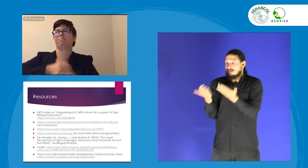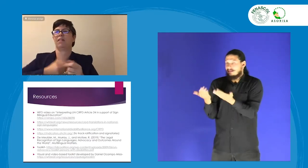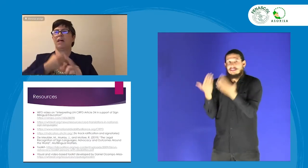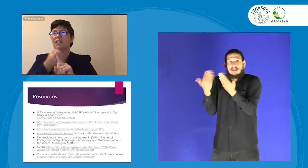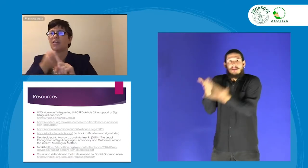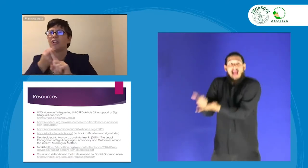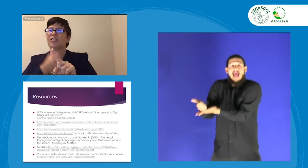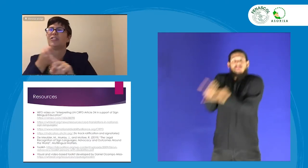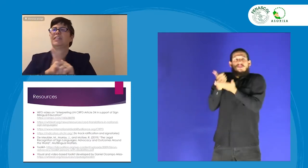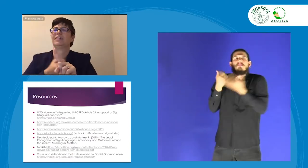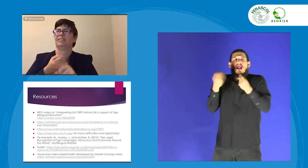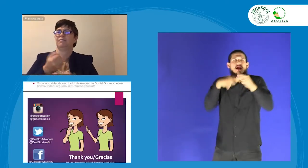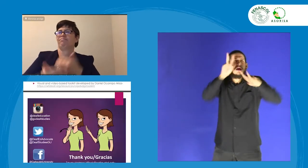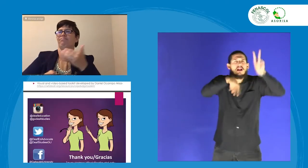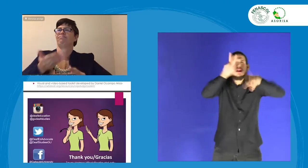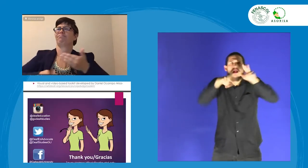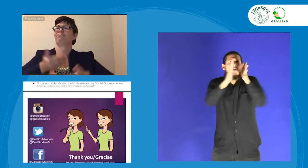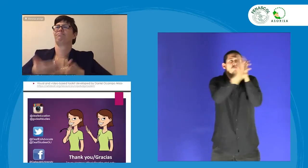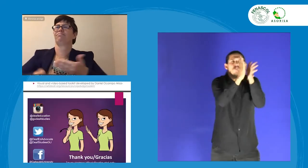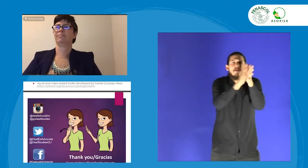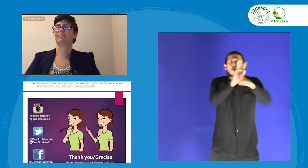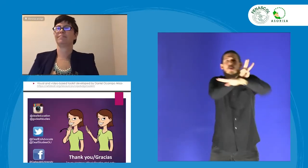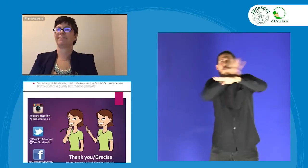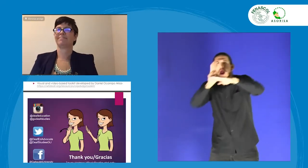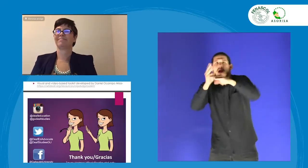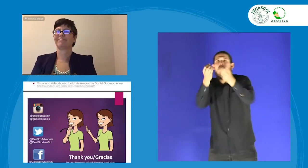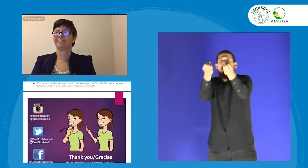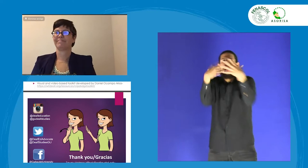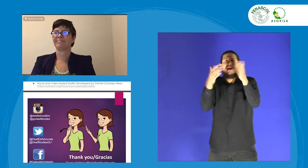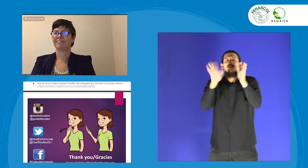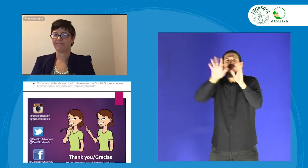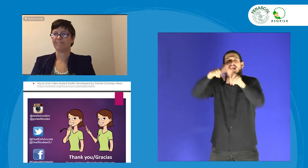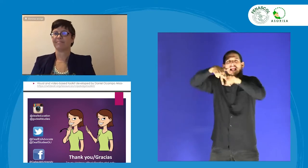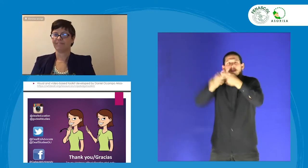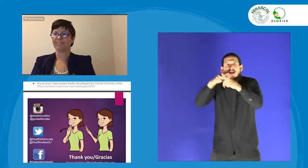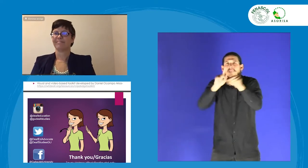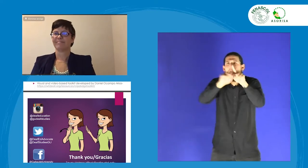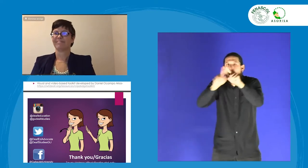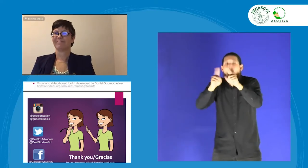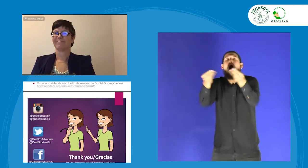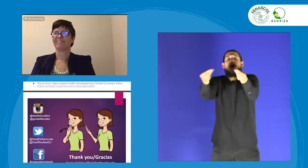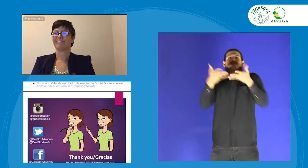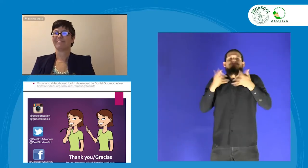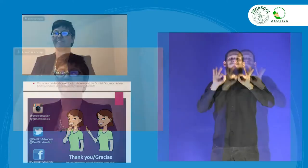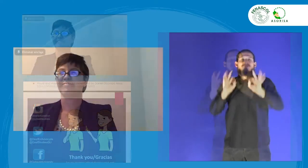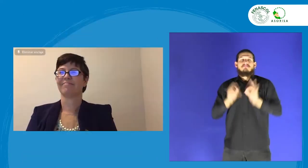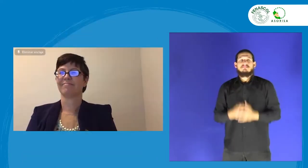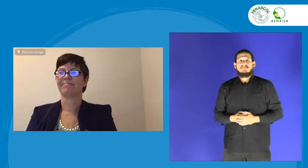este momento y que puedan seguir trabajando hacia adelante con ellos.